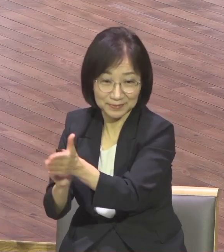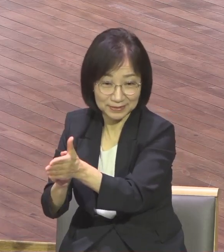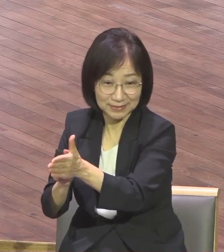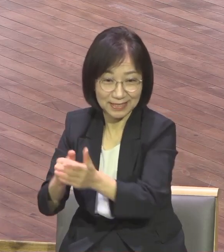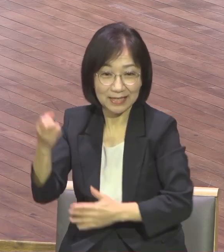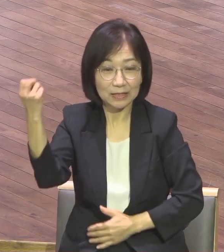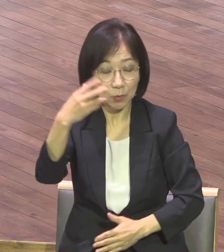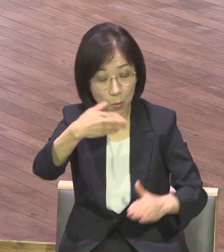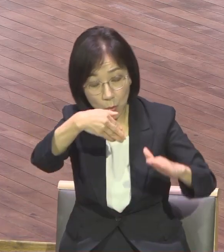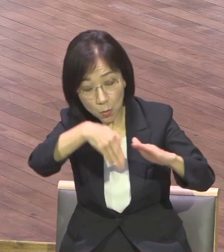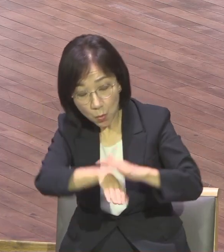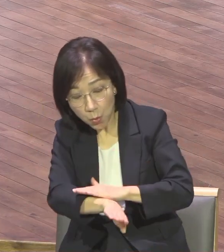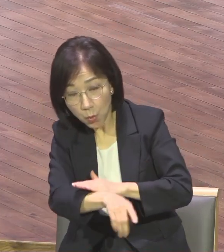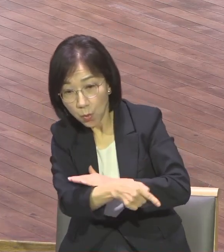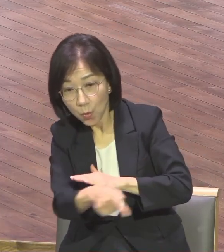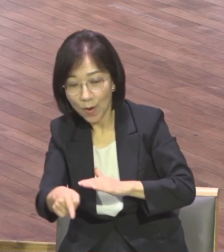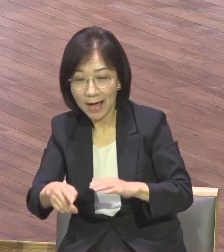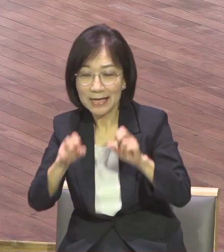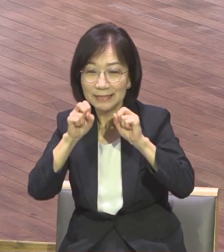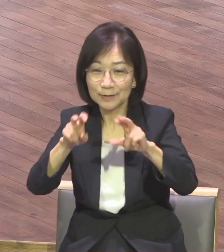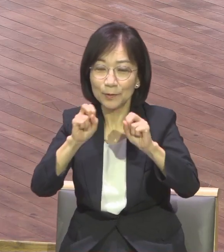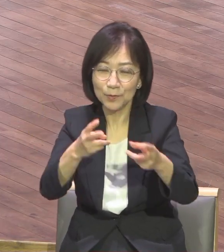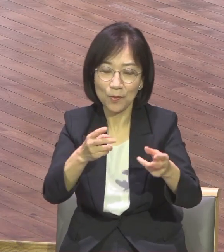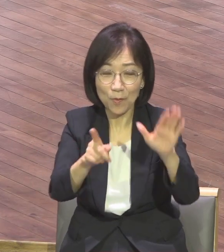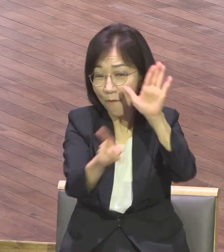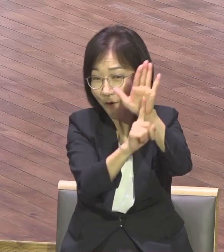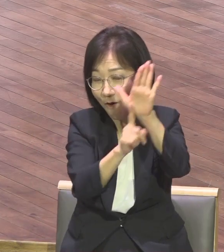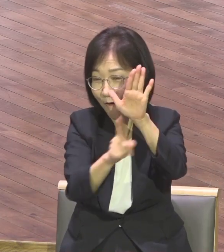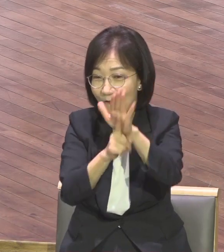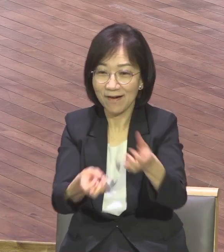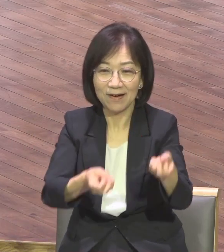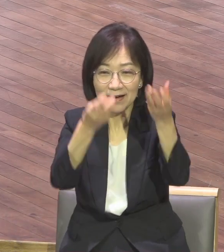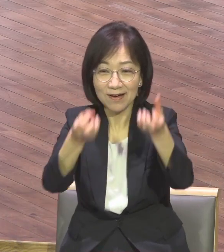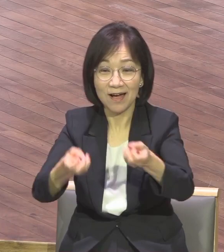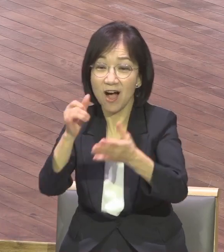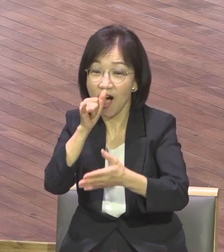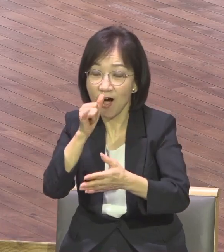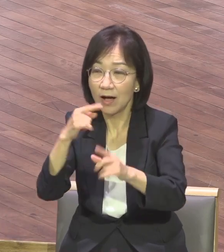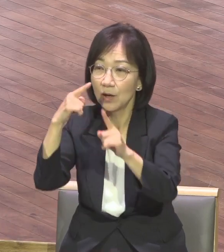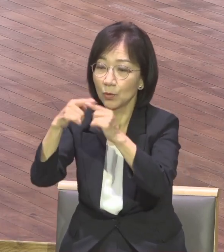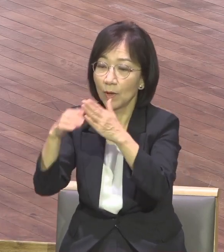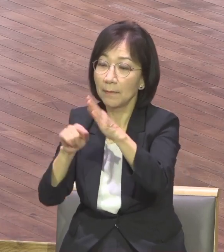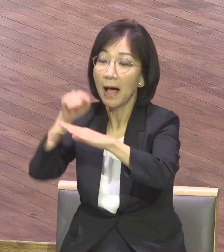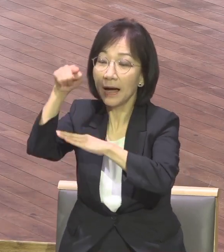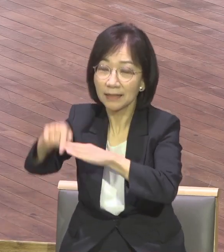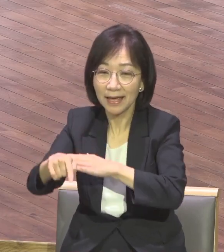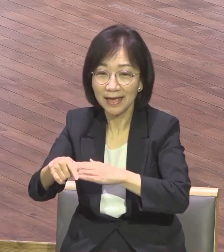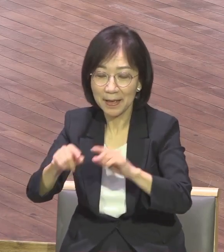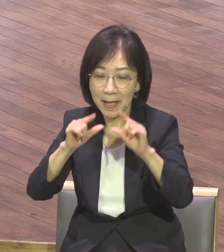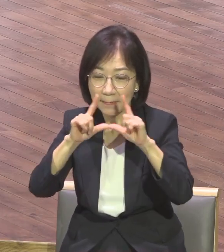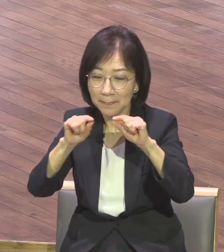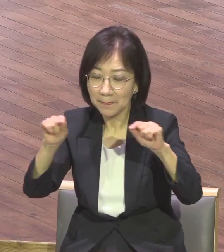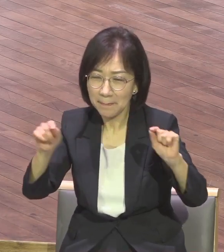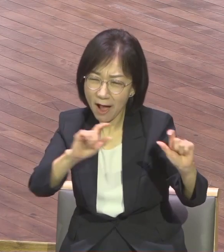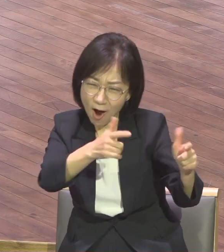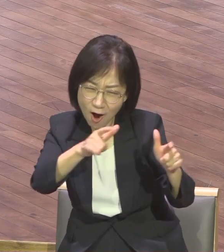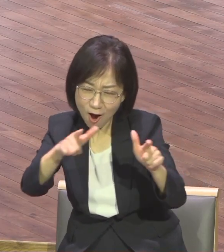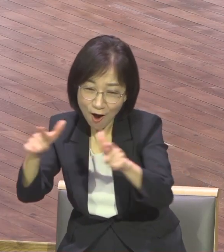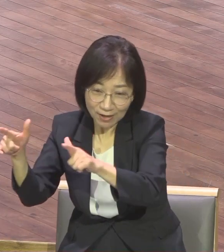원리서울에서는 선교 엑스포가 열리고 있습니다. 교회 앞마당에는 237 먹거리 장터가 열리고